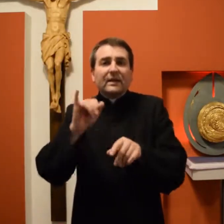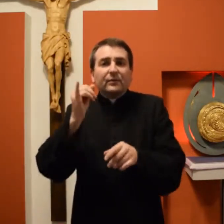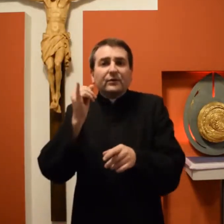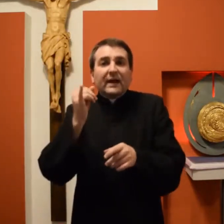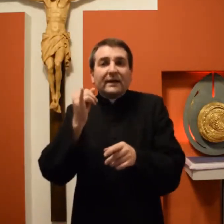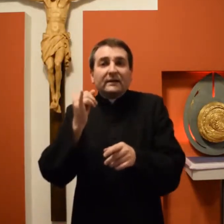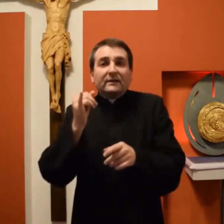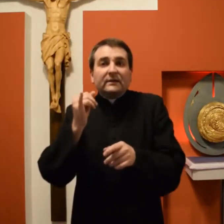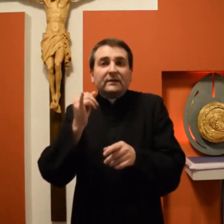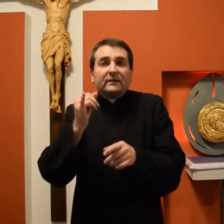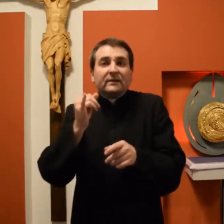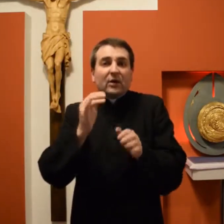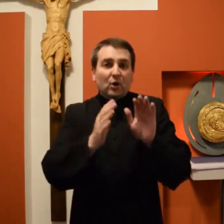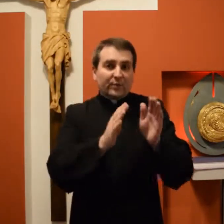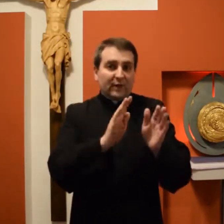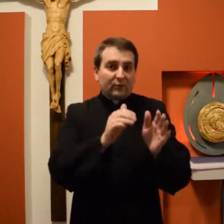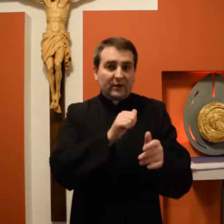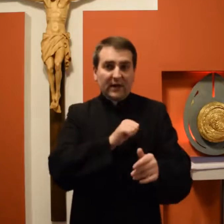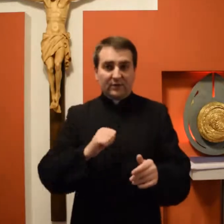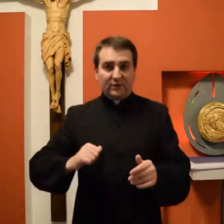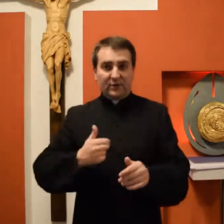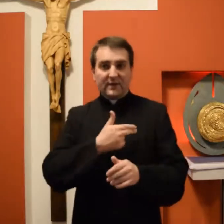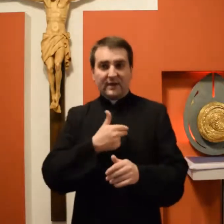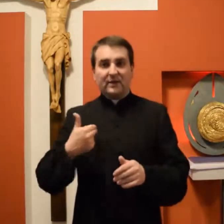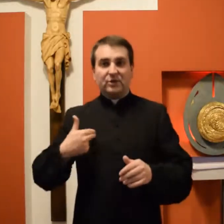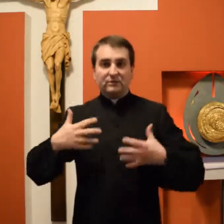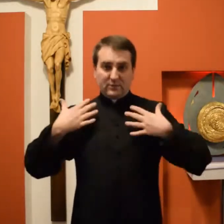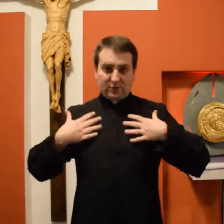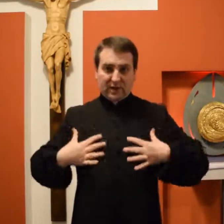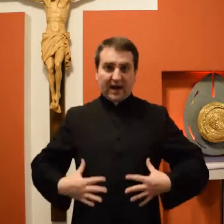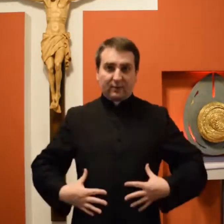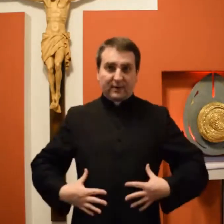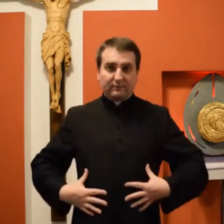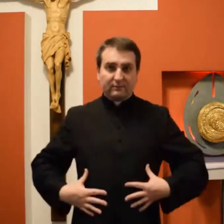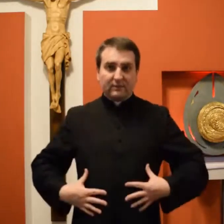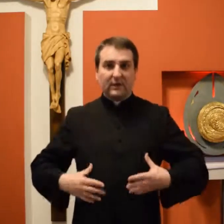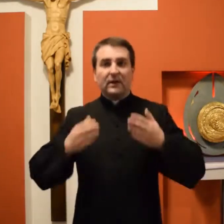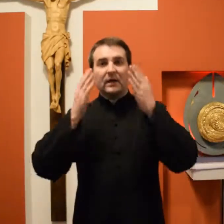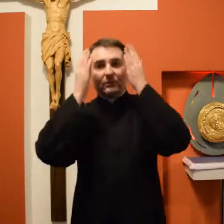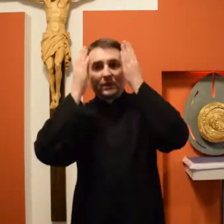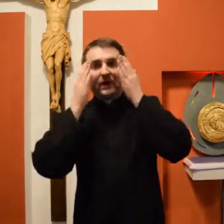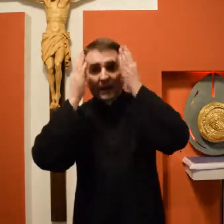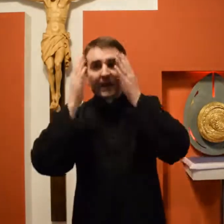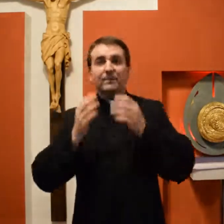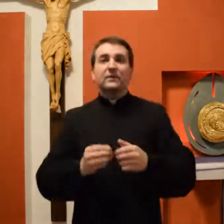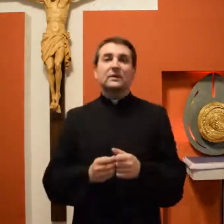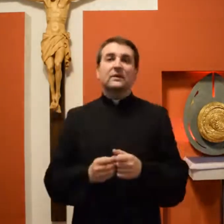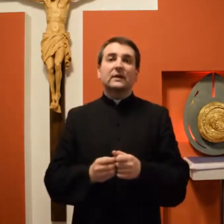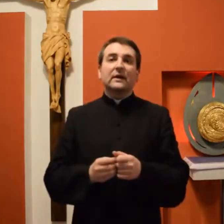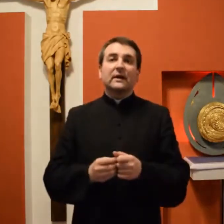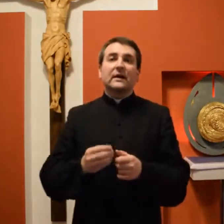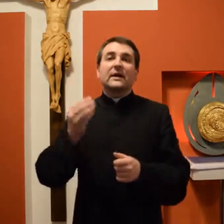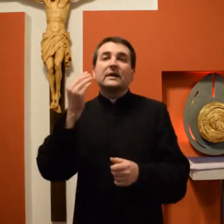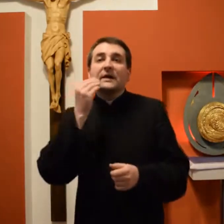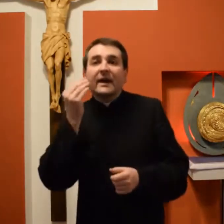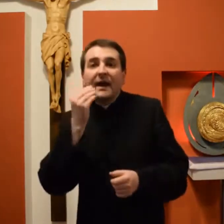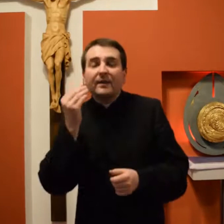samo jak opiekujemy się naszym ciałem, myjemy,